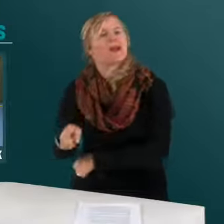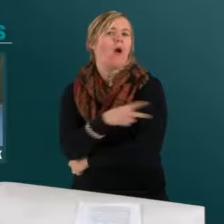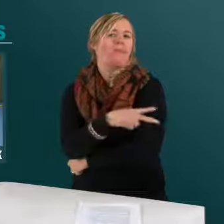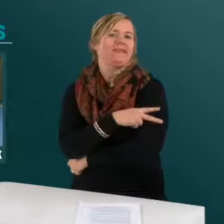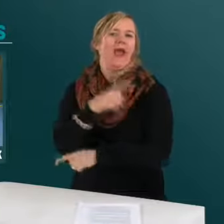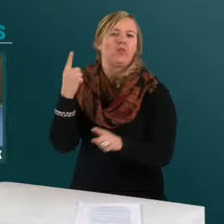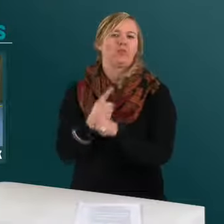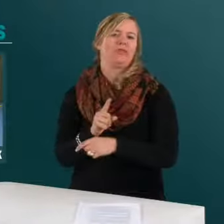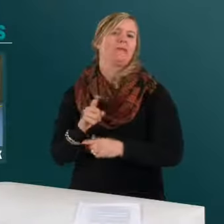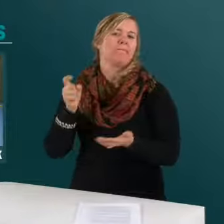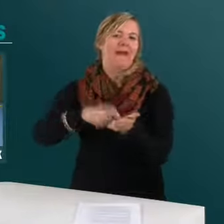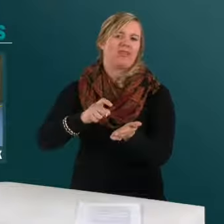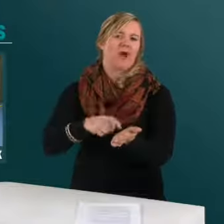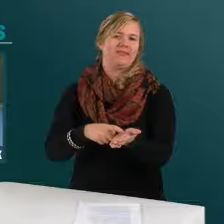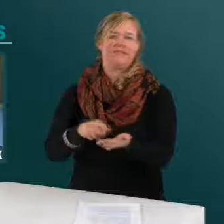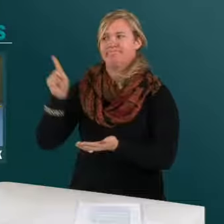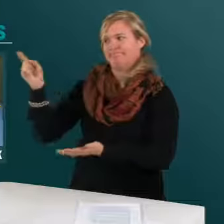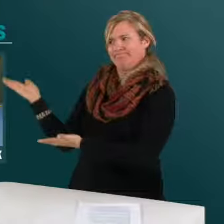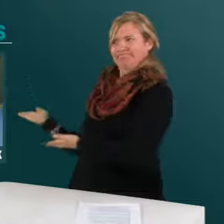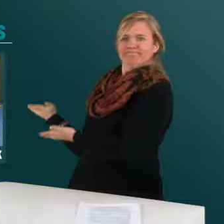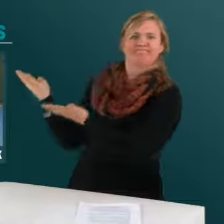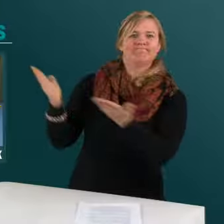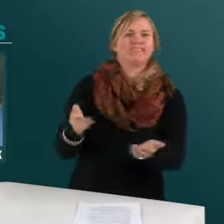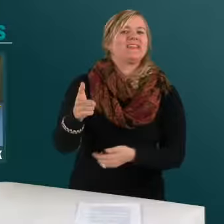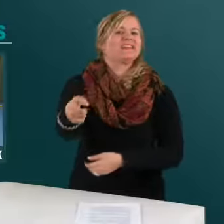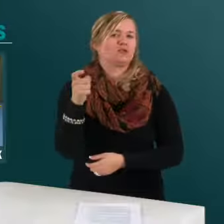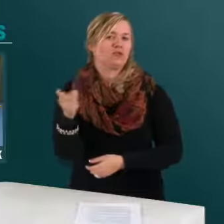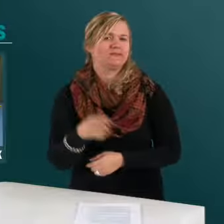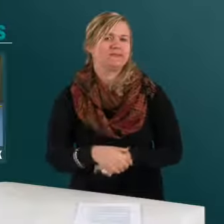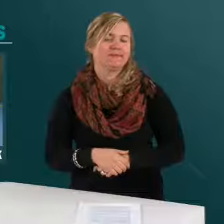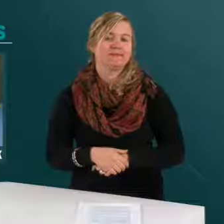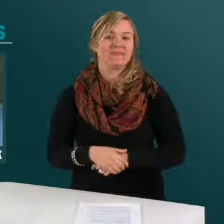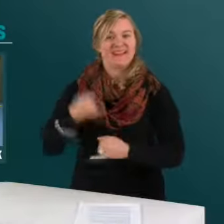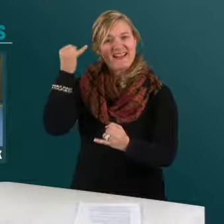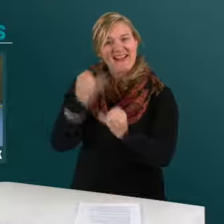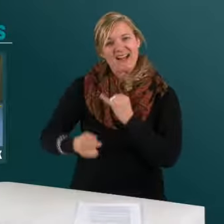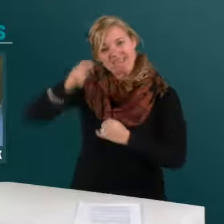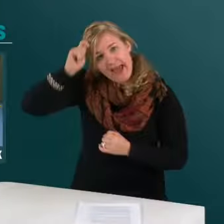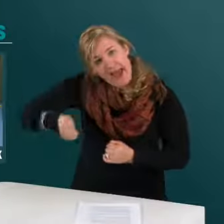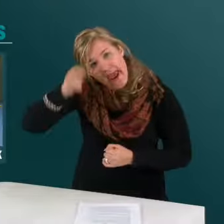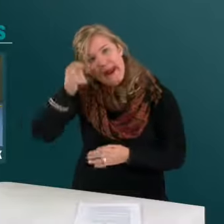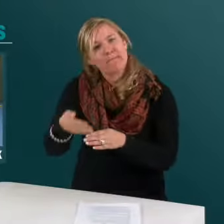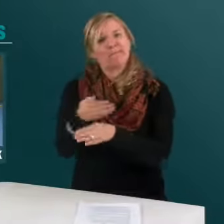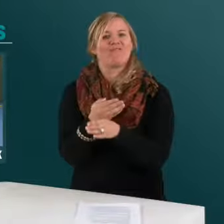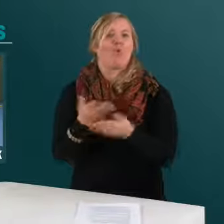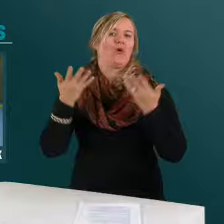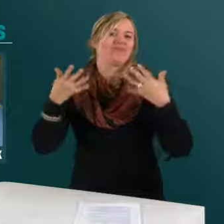danach schoss er die partie die letzte ehrung erfuhr kurz vor spielende